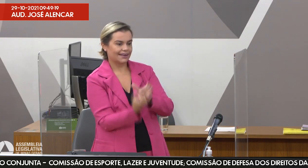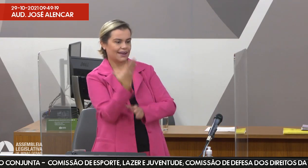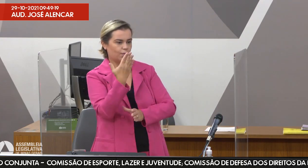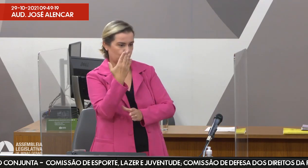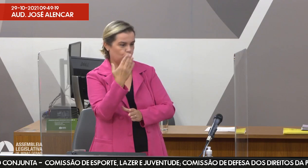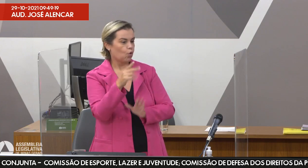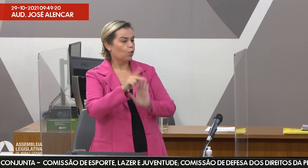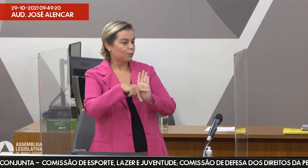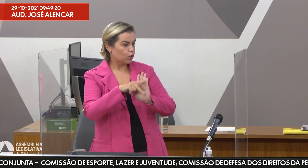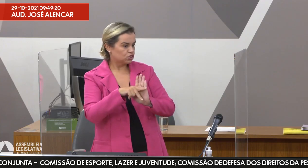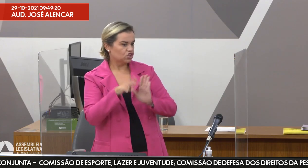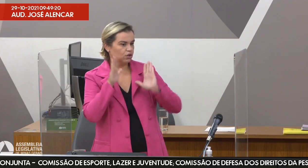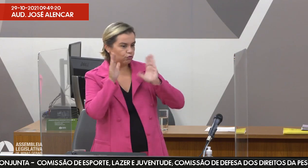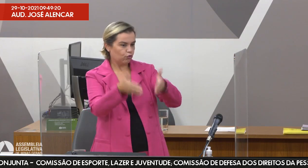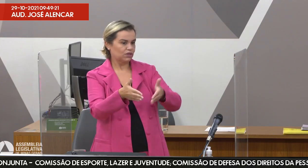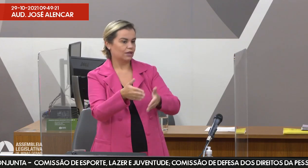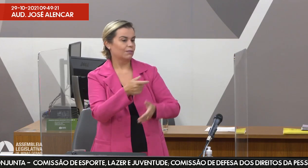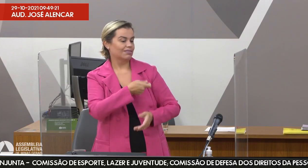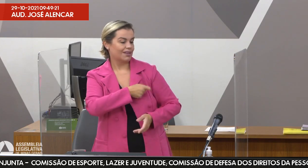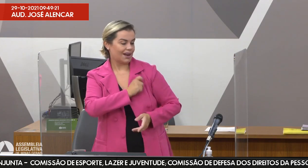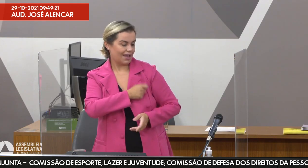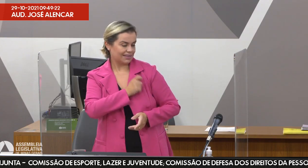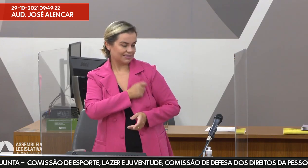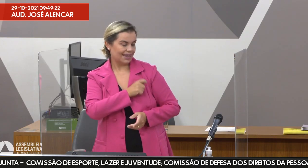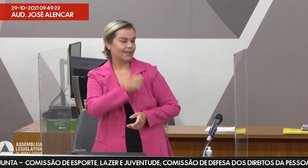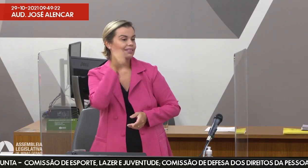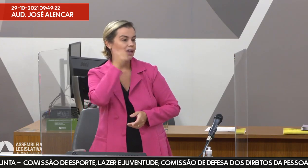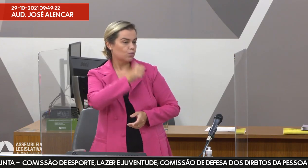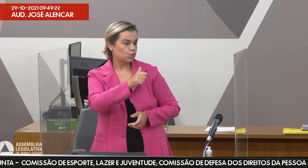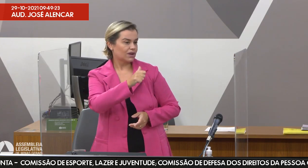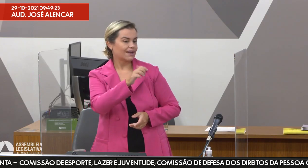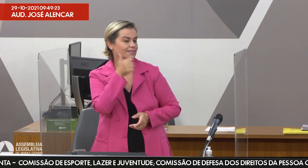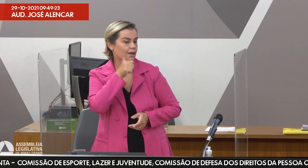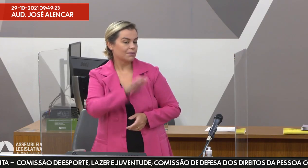No judiciário, nós temos um projeto voltado para as delegacias,